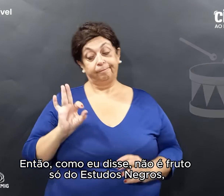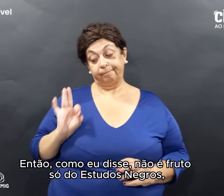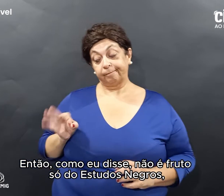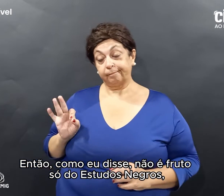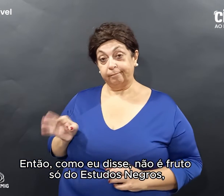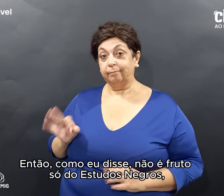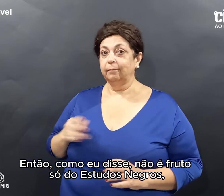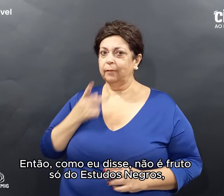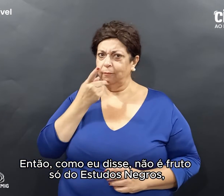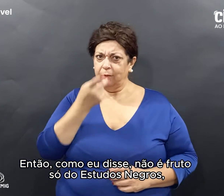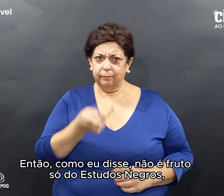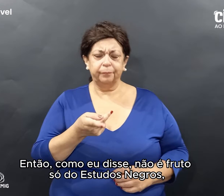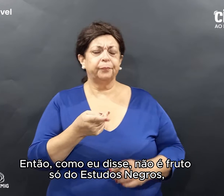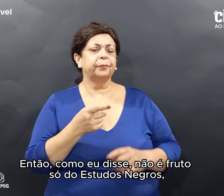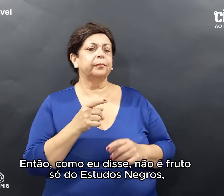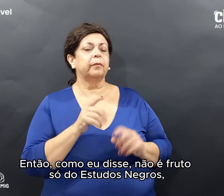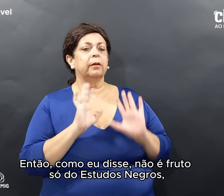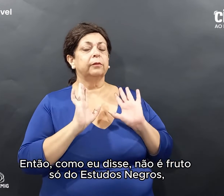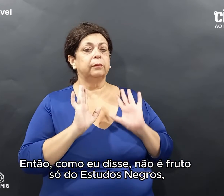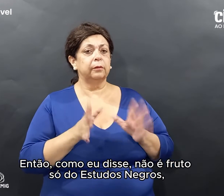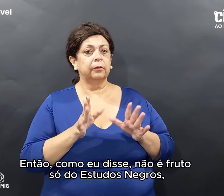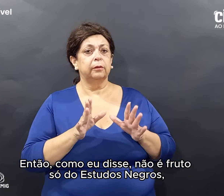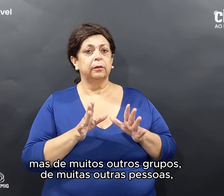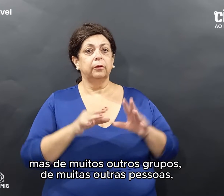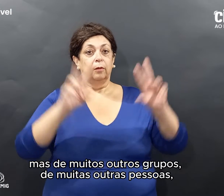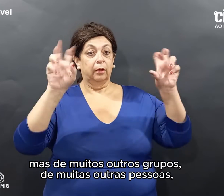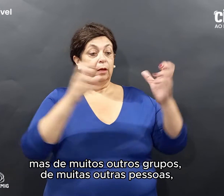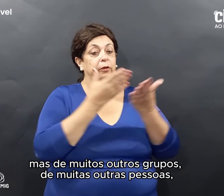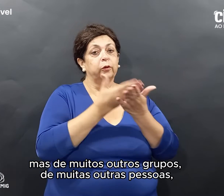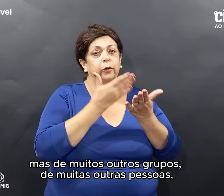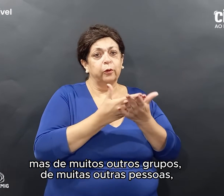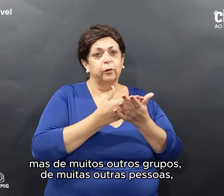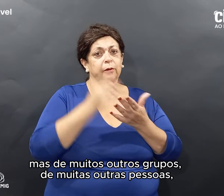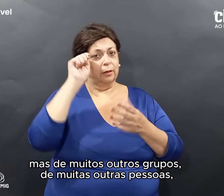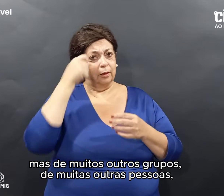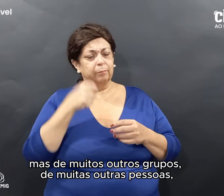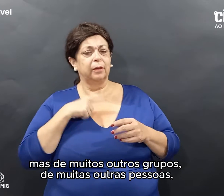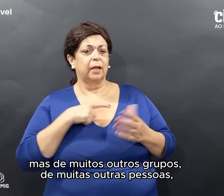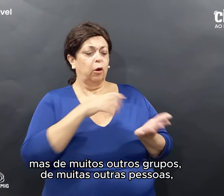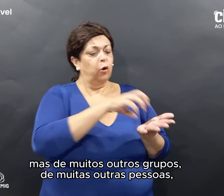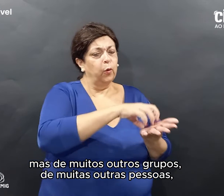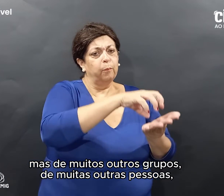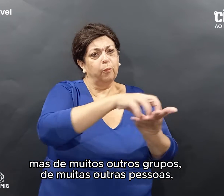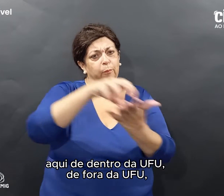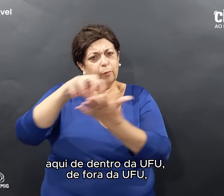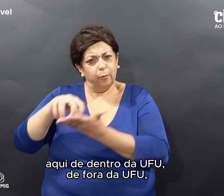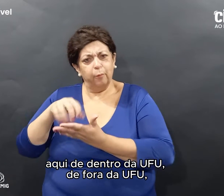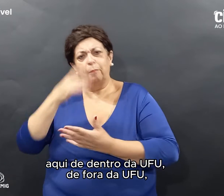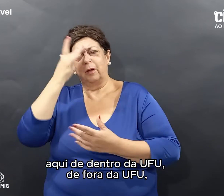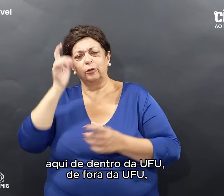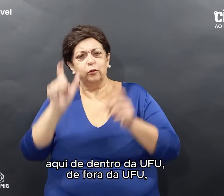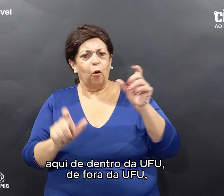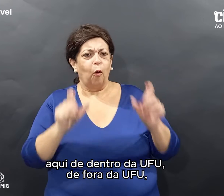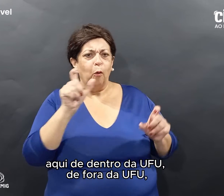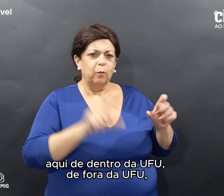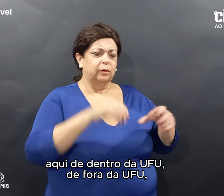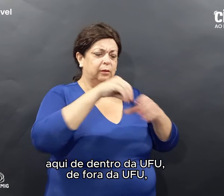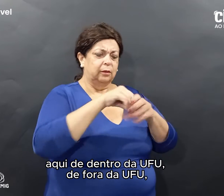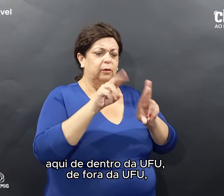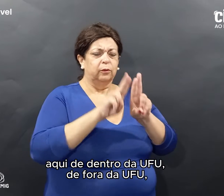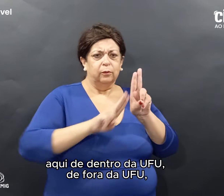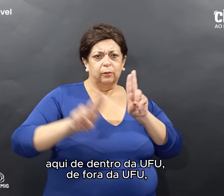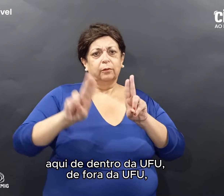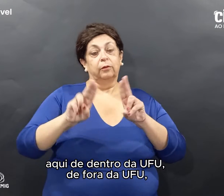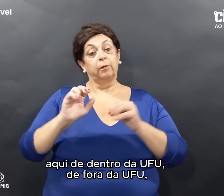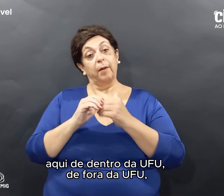Exatamente. Então, como eu disse, não é fruto só, né, do Estudos Negros, mas de muitos outros grupos, de muitas outras pessoas aqui de dentro da UFO,